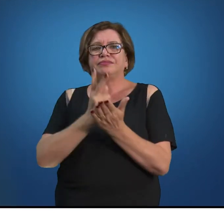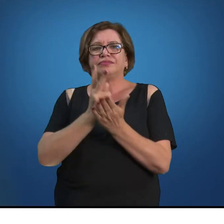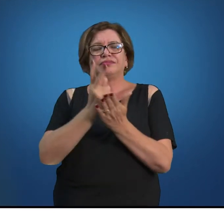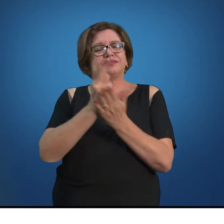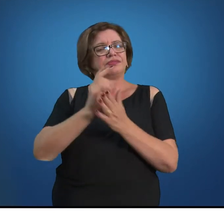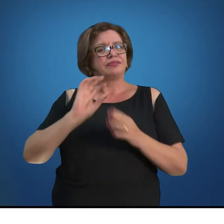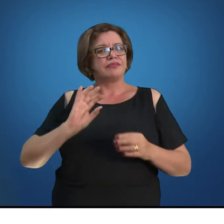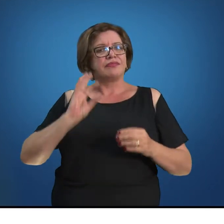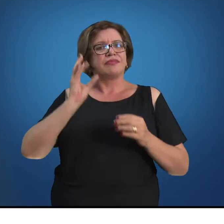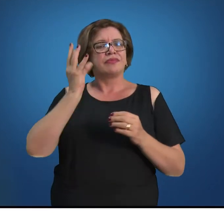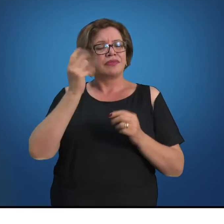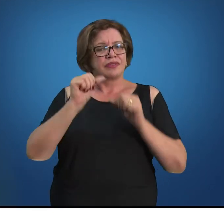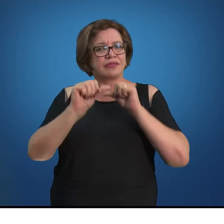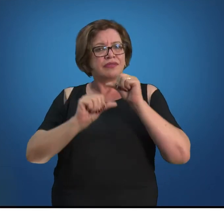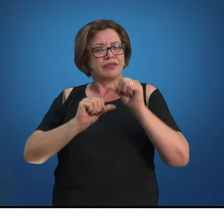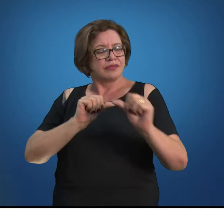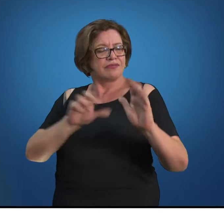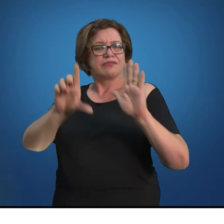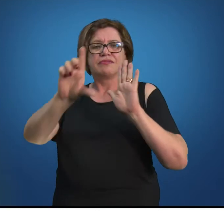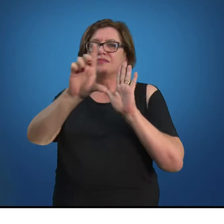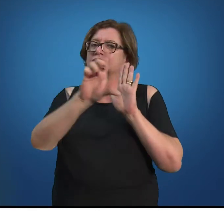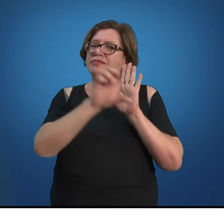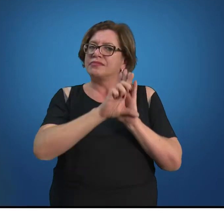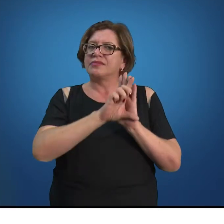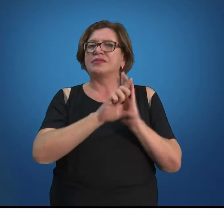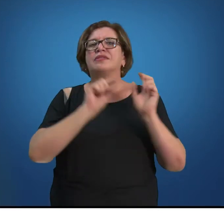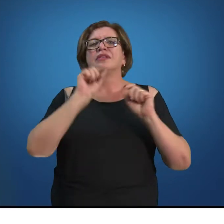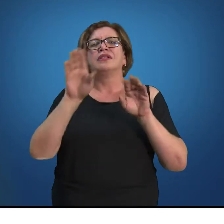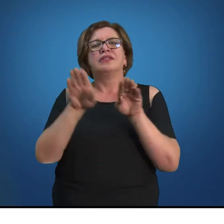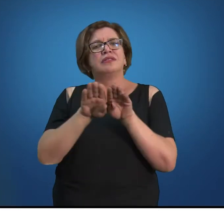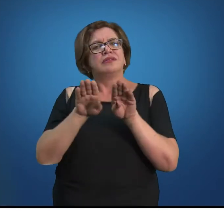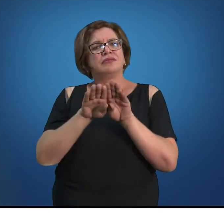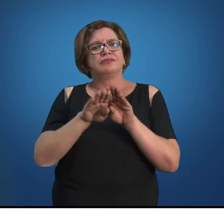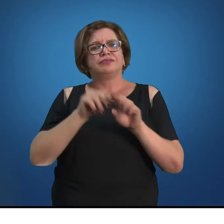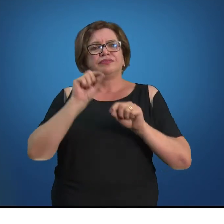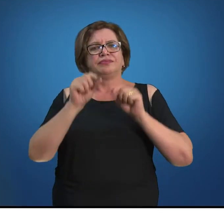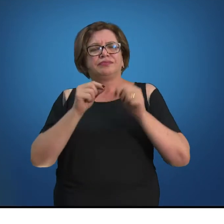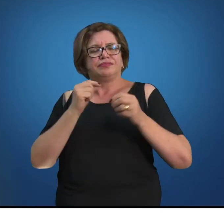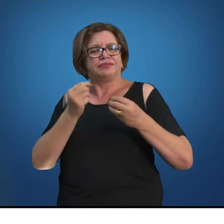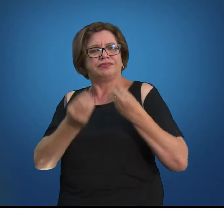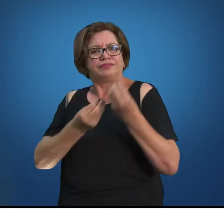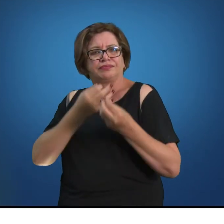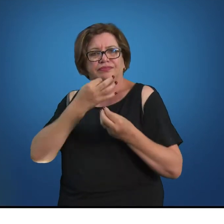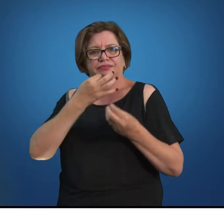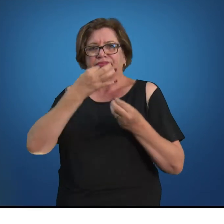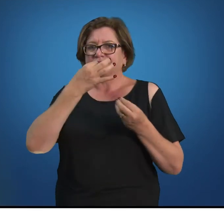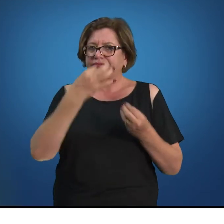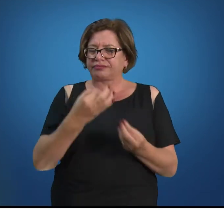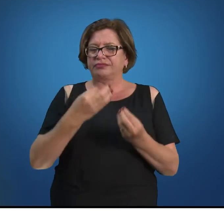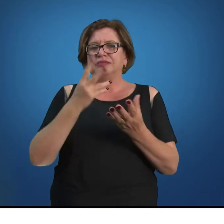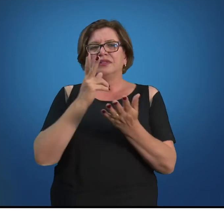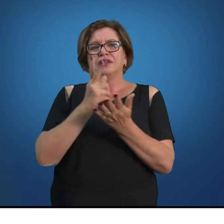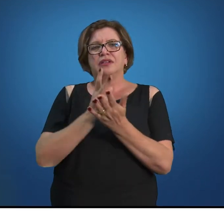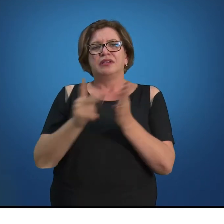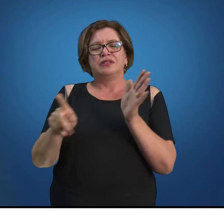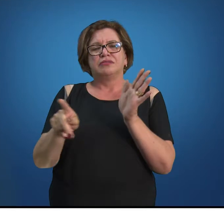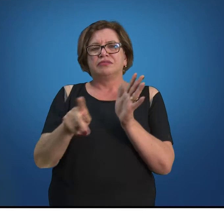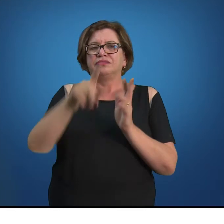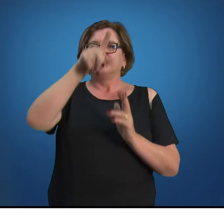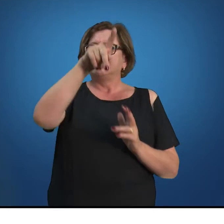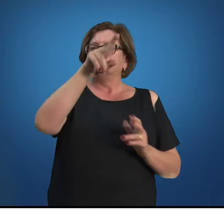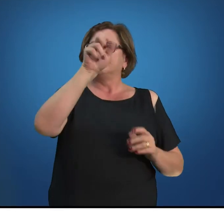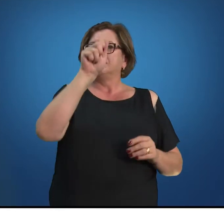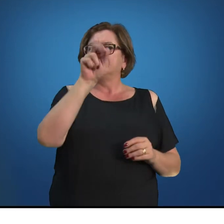a possíveis mudanças de leis, no que tange a pareceres, no que tange até mesmo